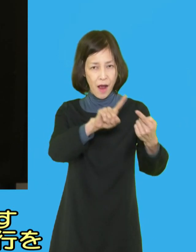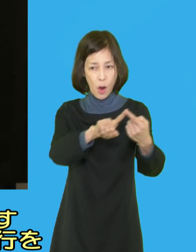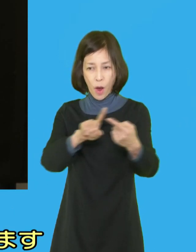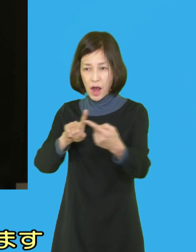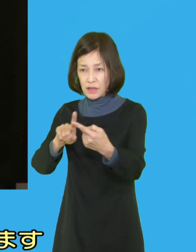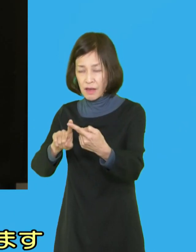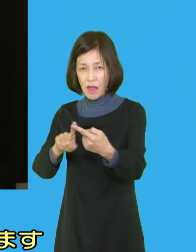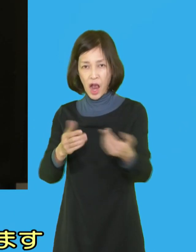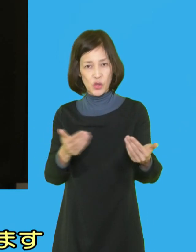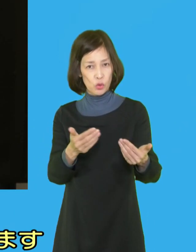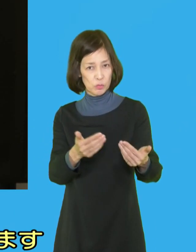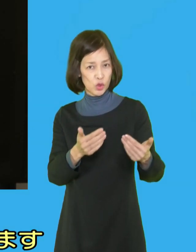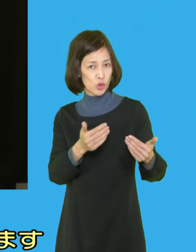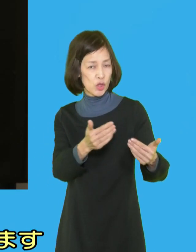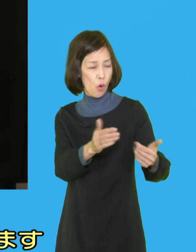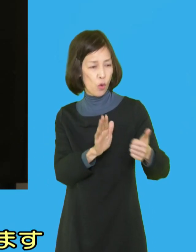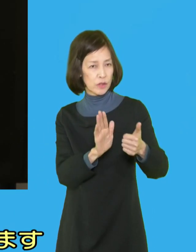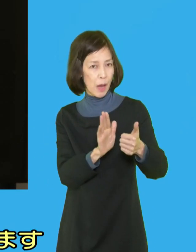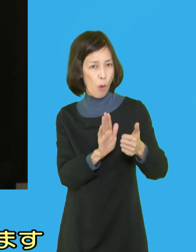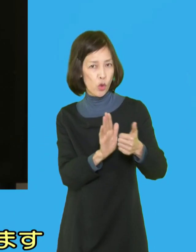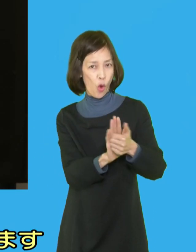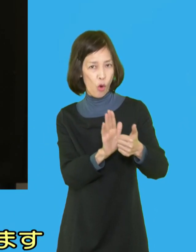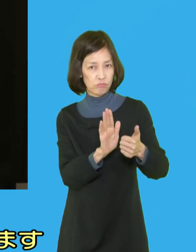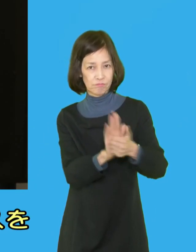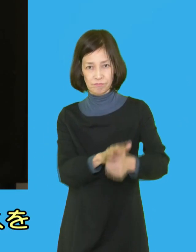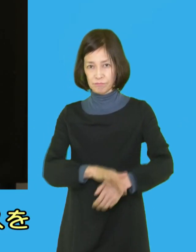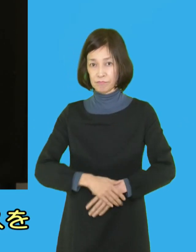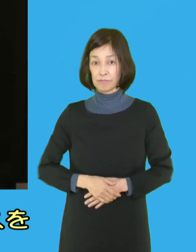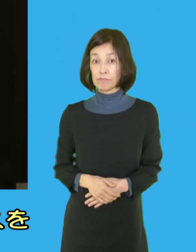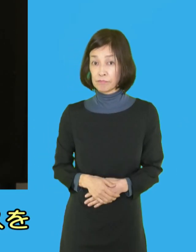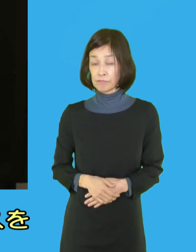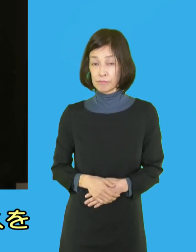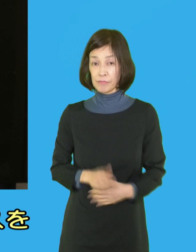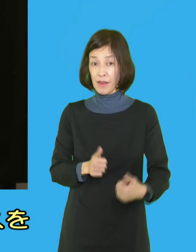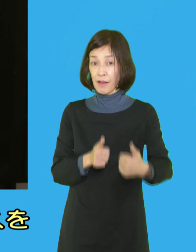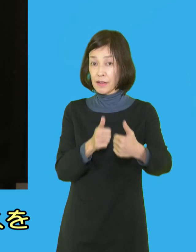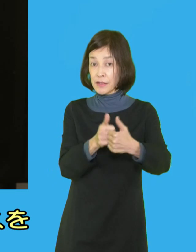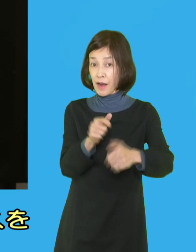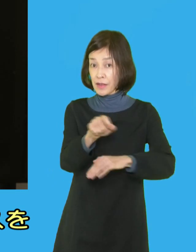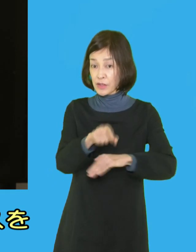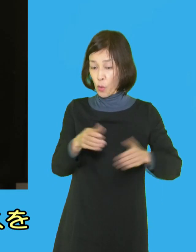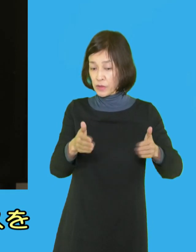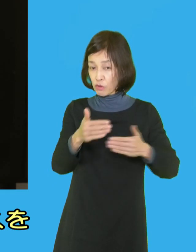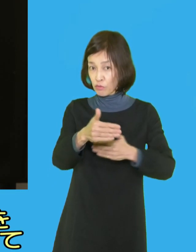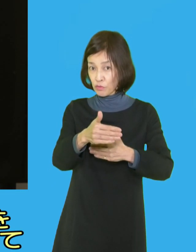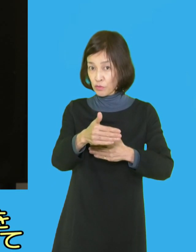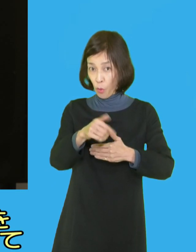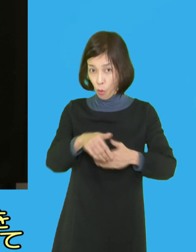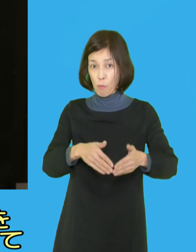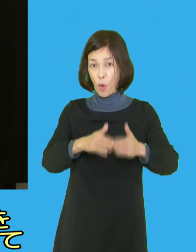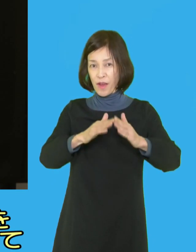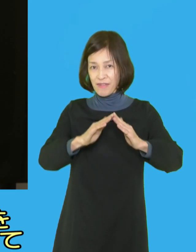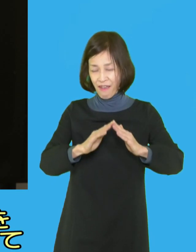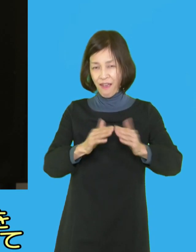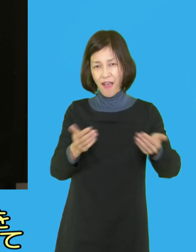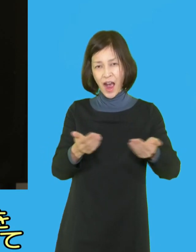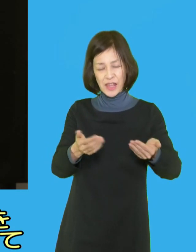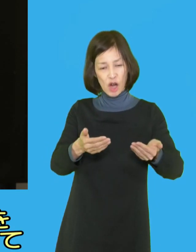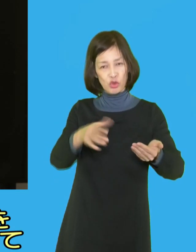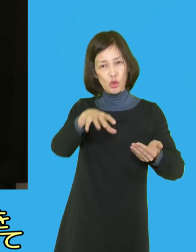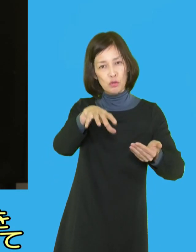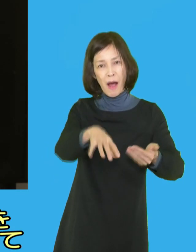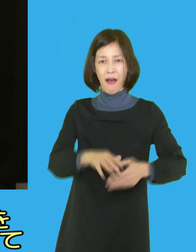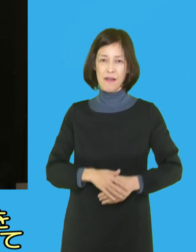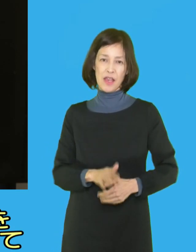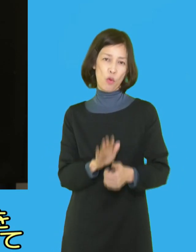務遂行サポートをできるような体制を行っていきます。チャレンジオフィスというものを庁内に設けて、働く職場での支